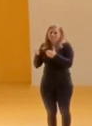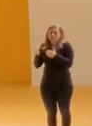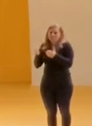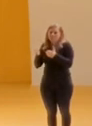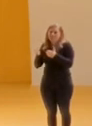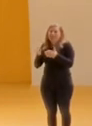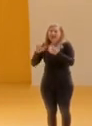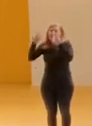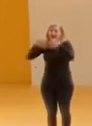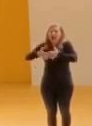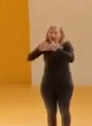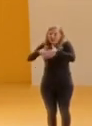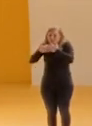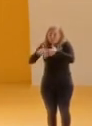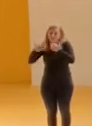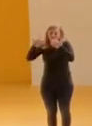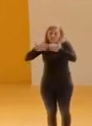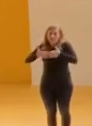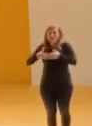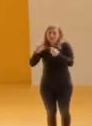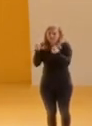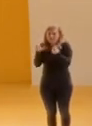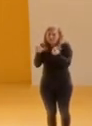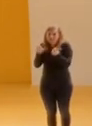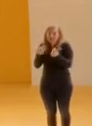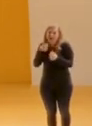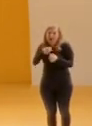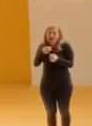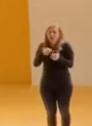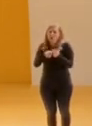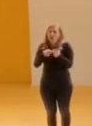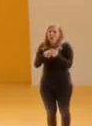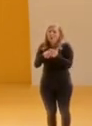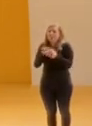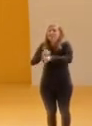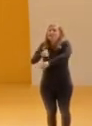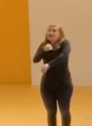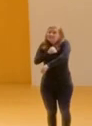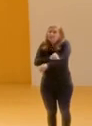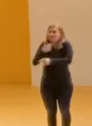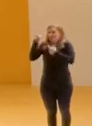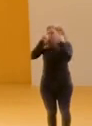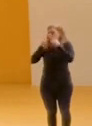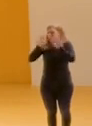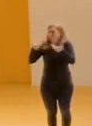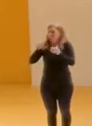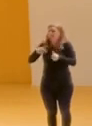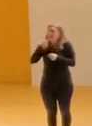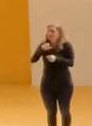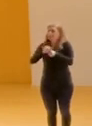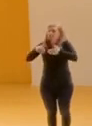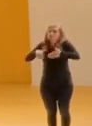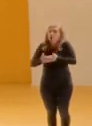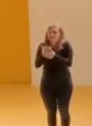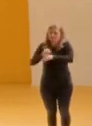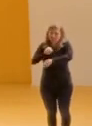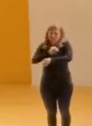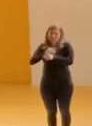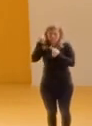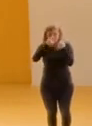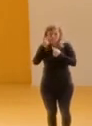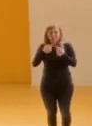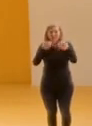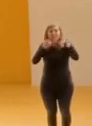kalkulacji pieniężnej która jest swoistego rodzaju metodą myślenia nową metodą myślenia tu mamy